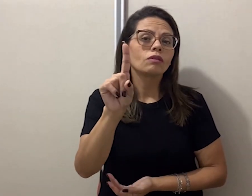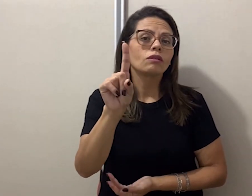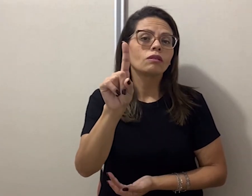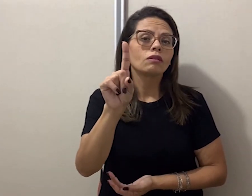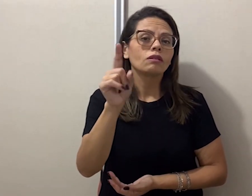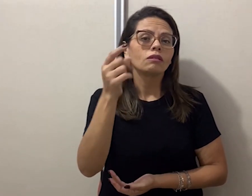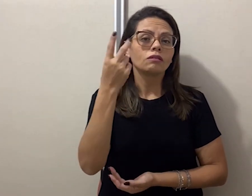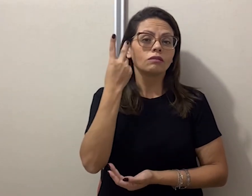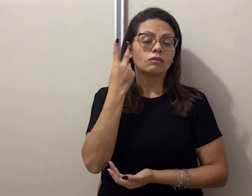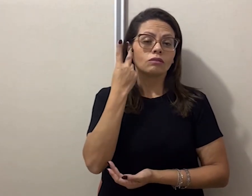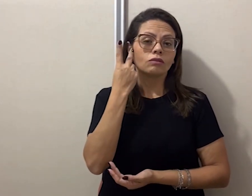Um dia.